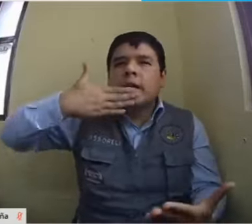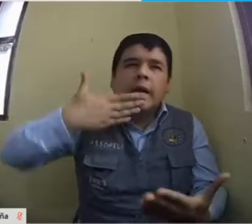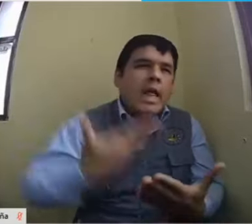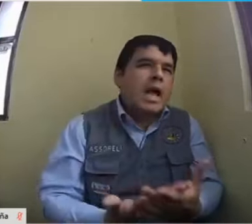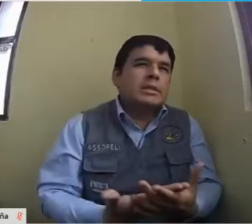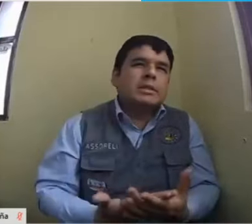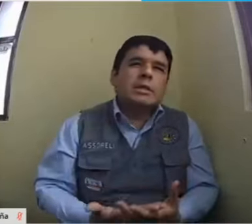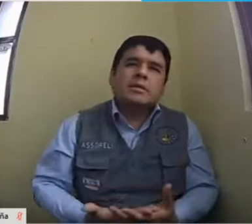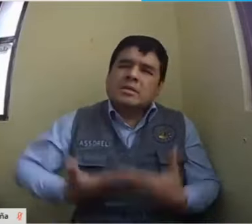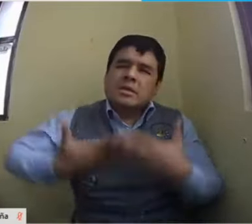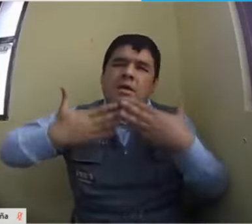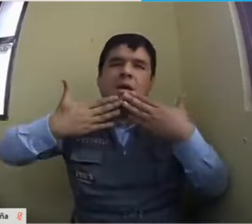Muchas gracias.